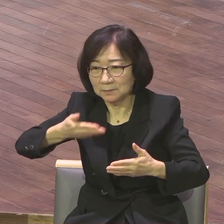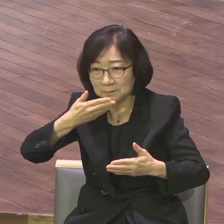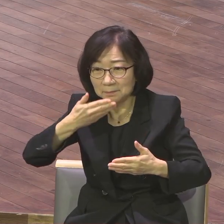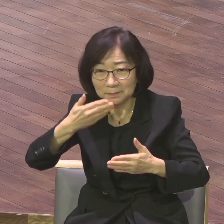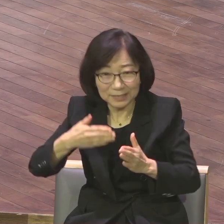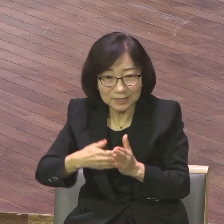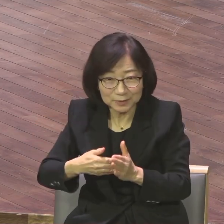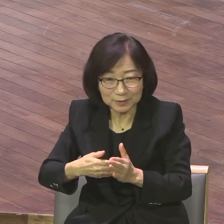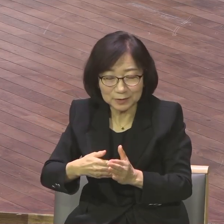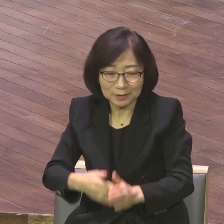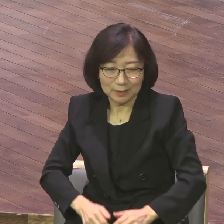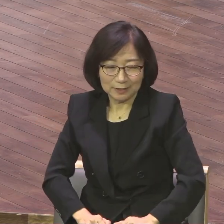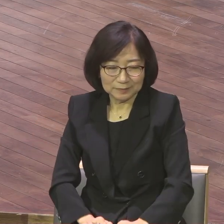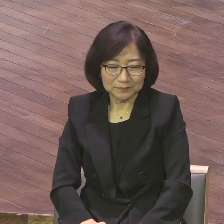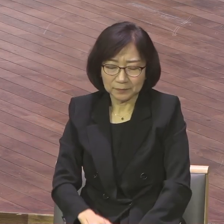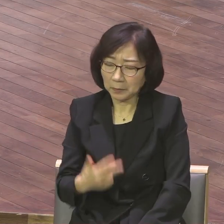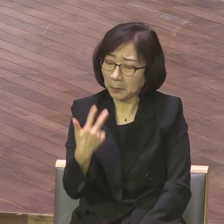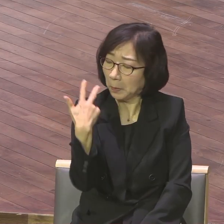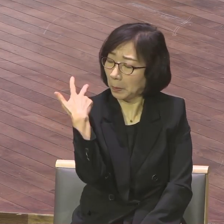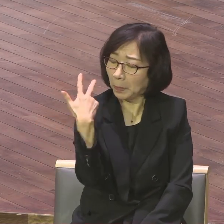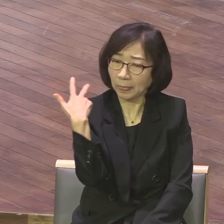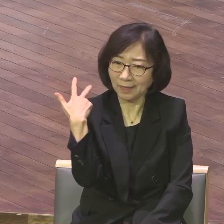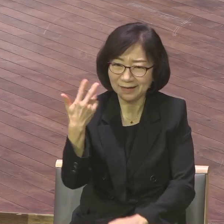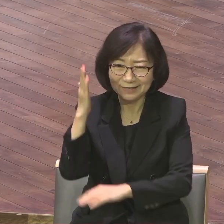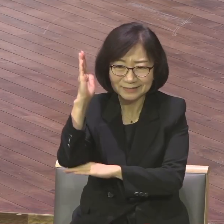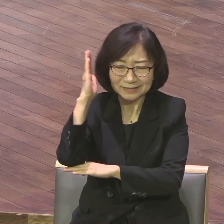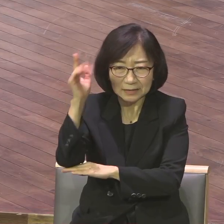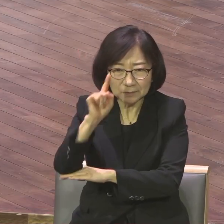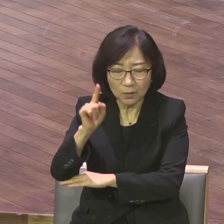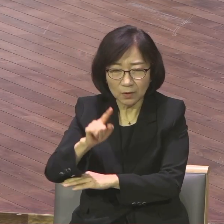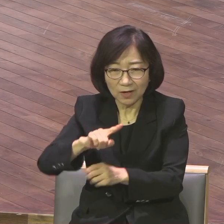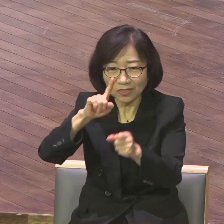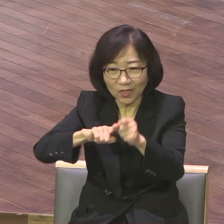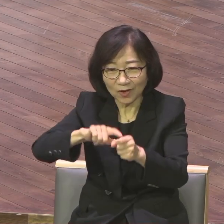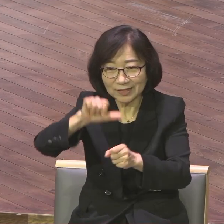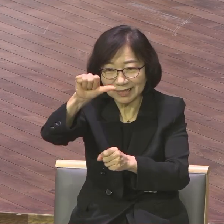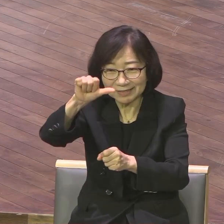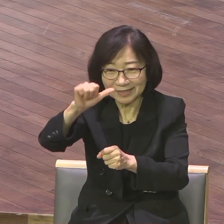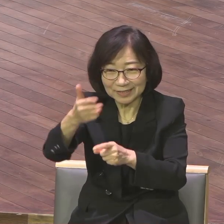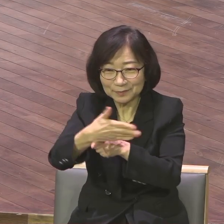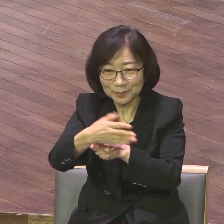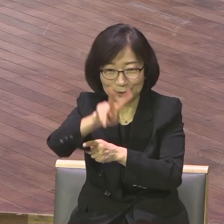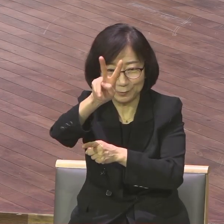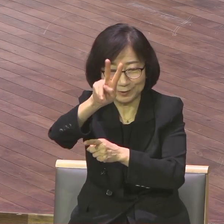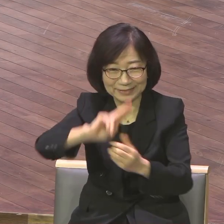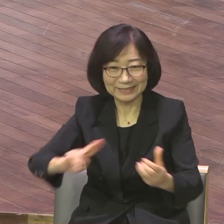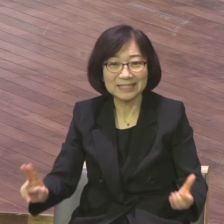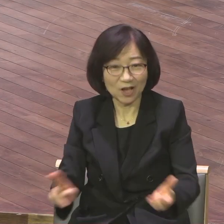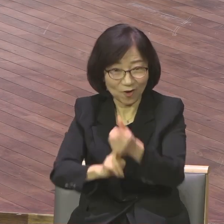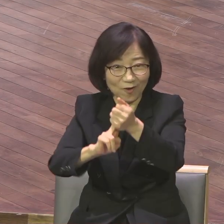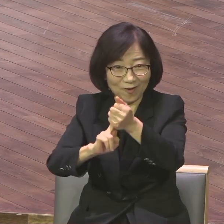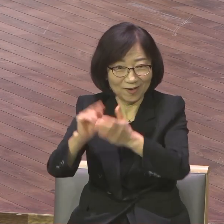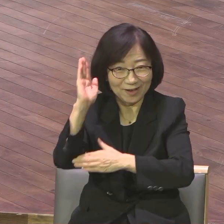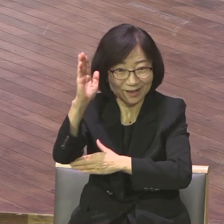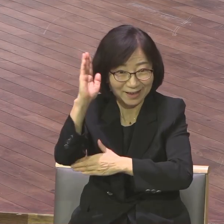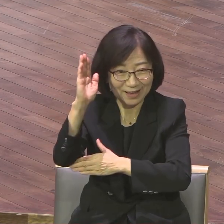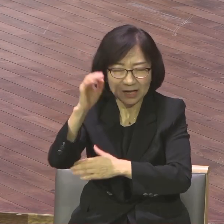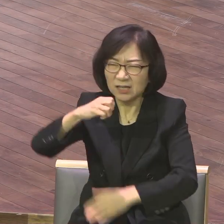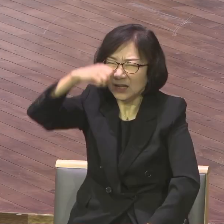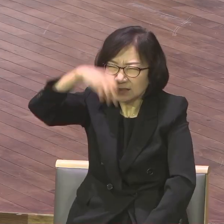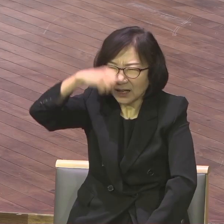있습니다. 지난주에 살펴본 오병이의 기적을 단순한 그런 기적이 아니라